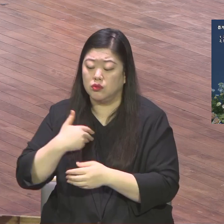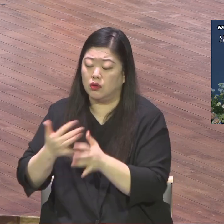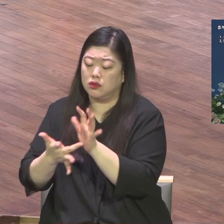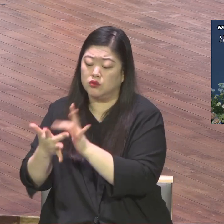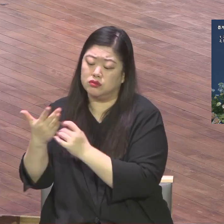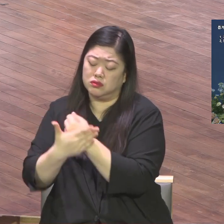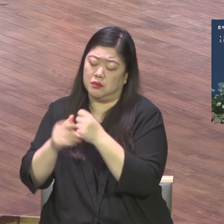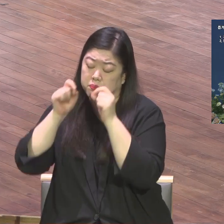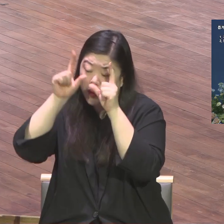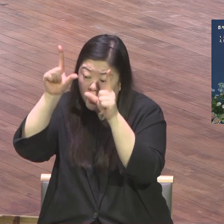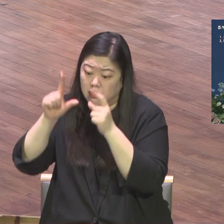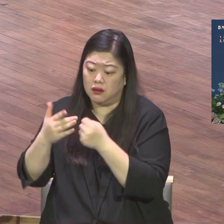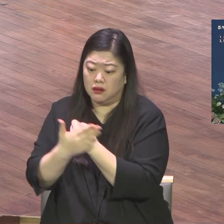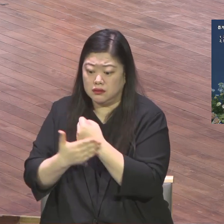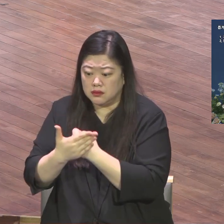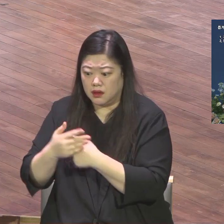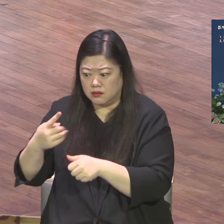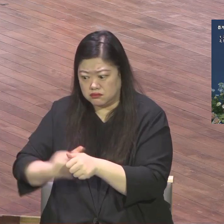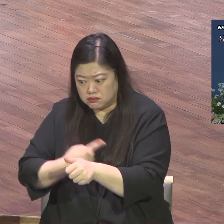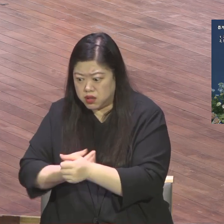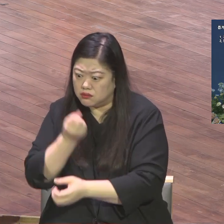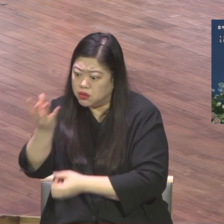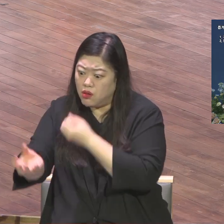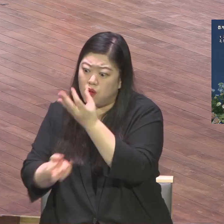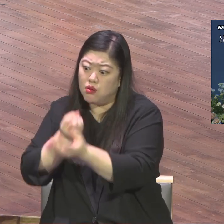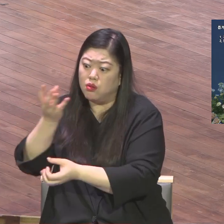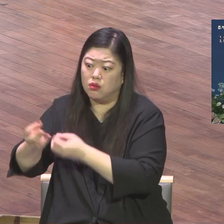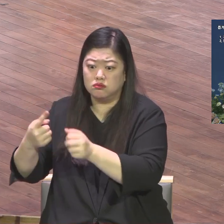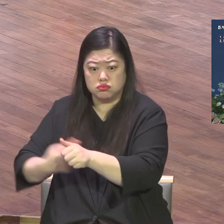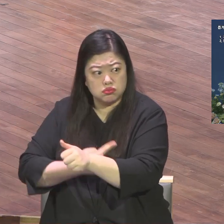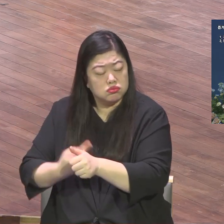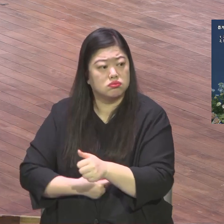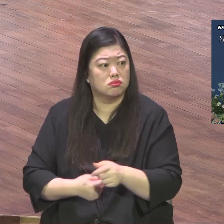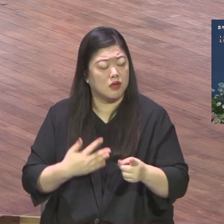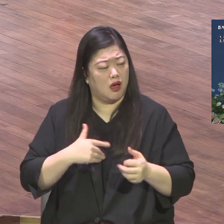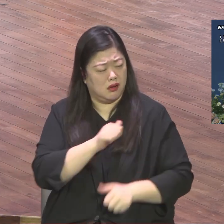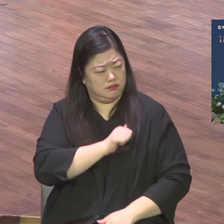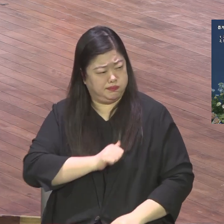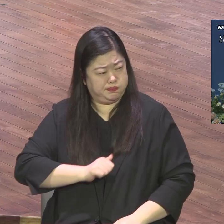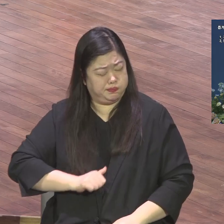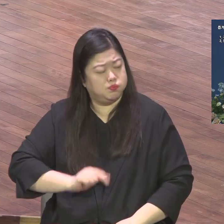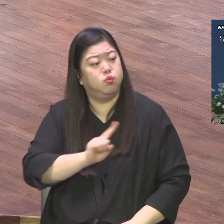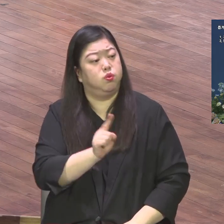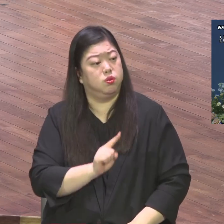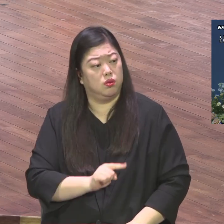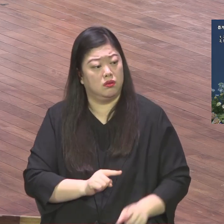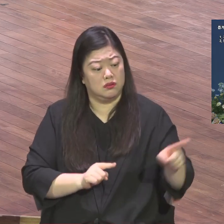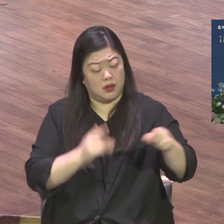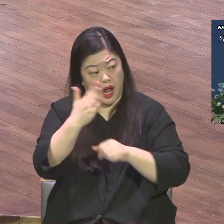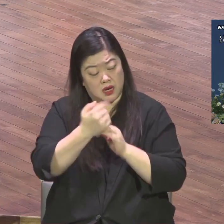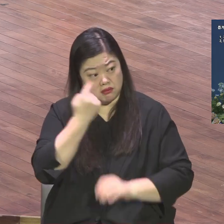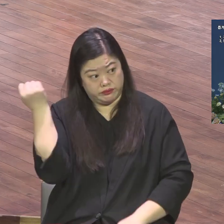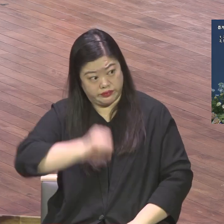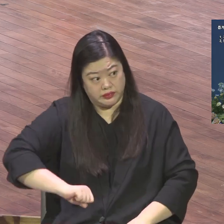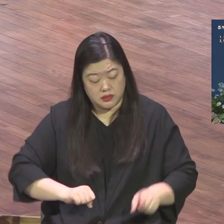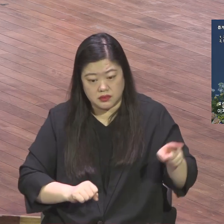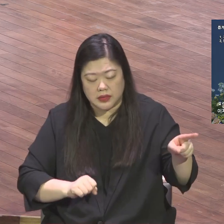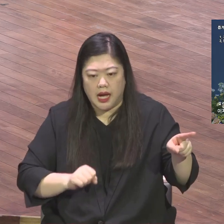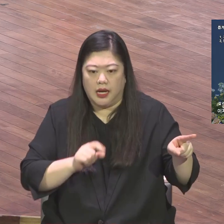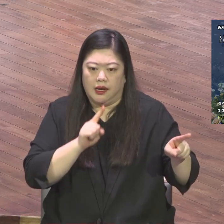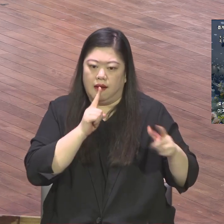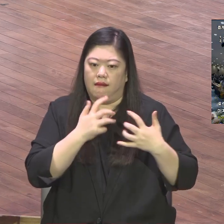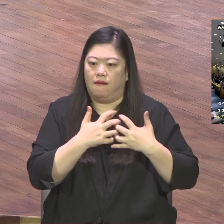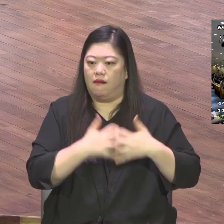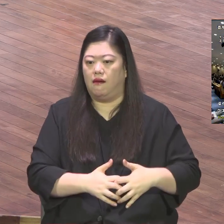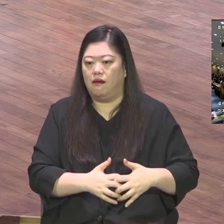가지고 우선순위를 분명히 하는 삶을 살았다는 것입니다. 사도 바울도 갈라디아 1장 10절에 이렇게 강조합니다.